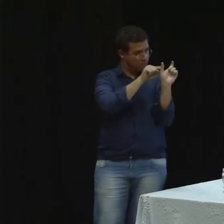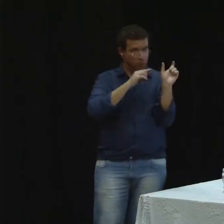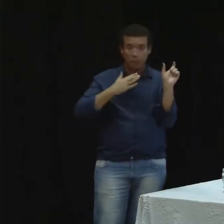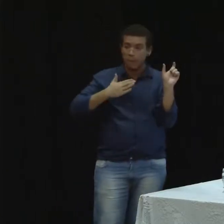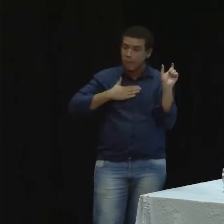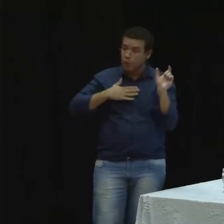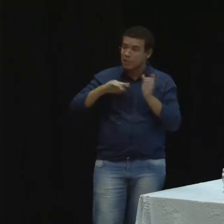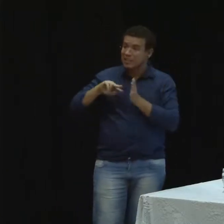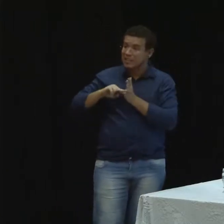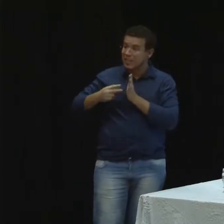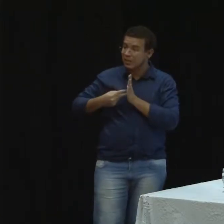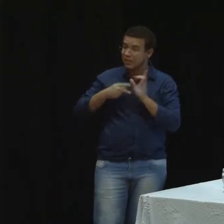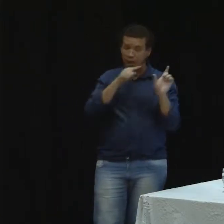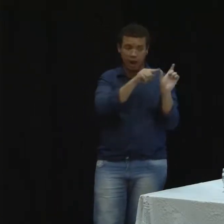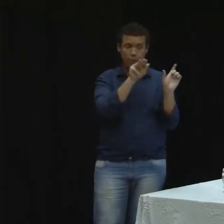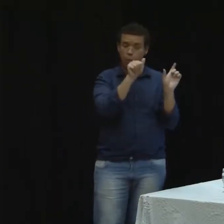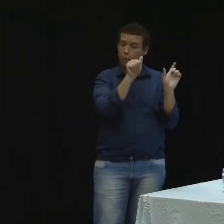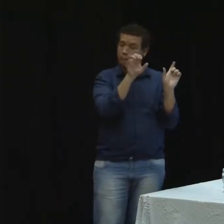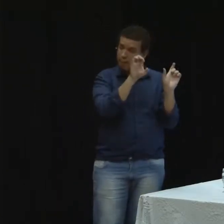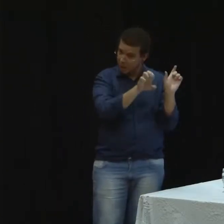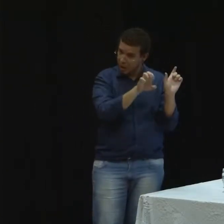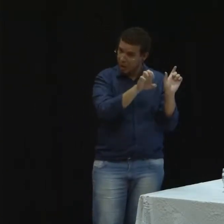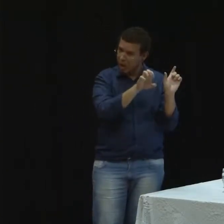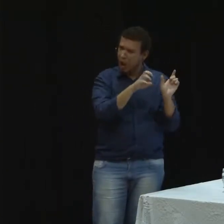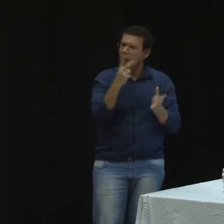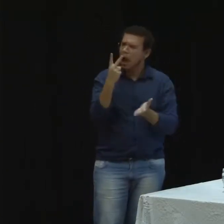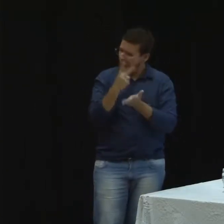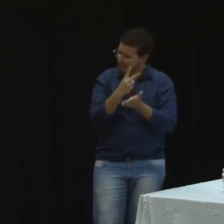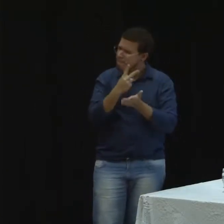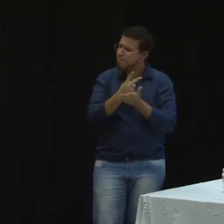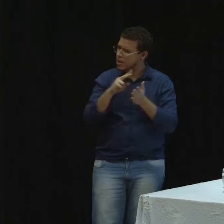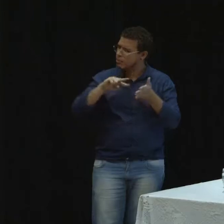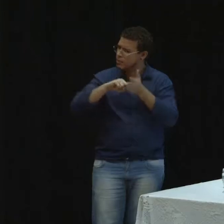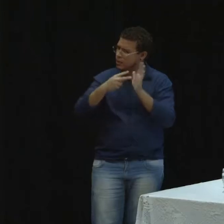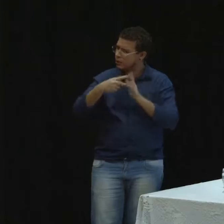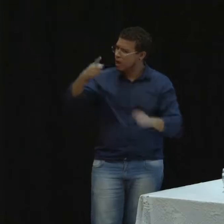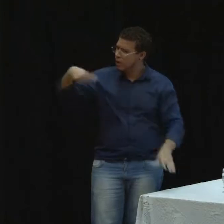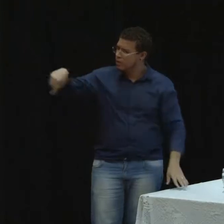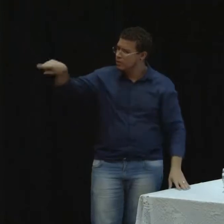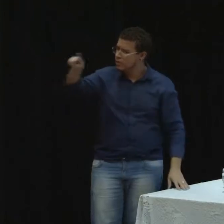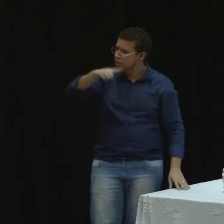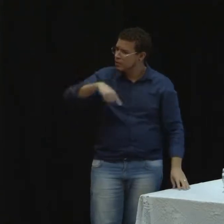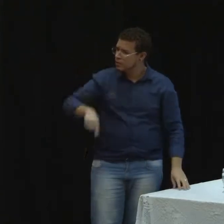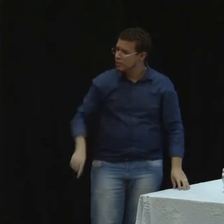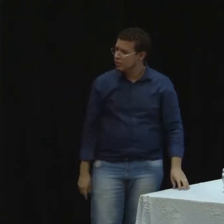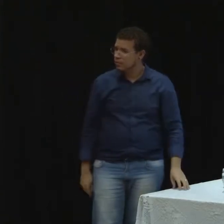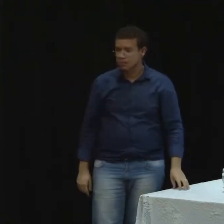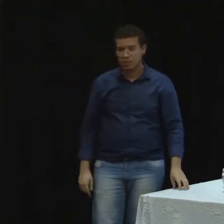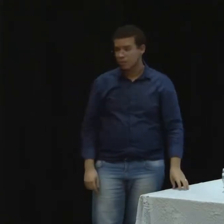a palavra mãe tem um significado. Mãe. É o mesmo significado que tem para